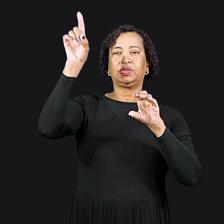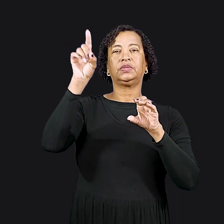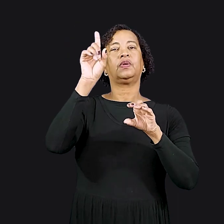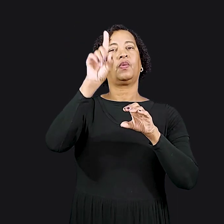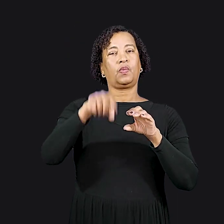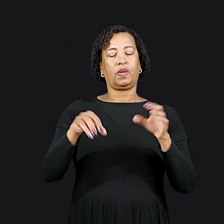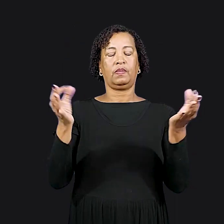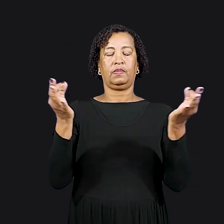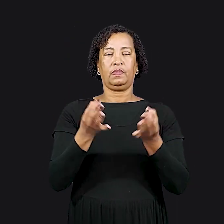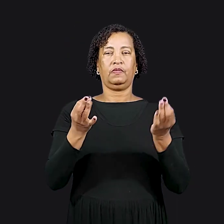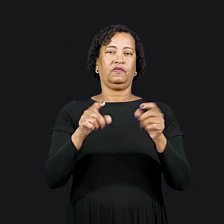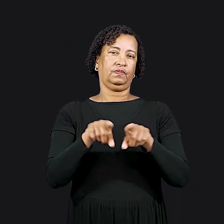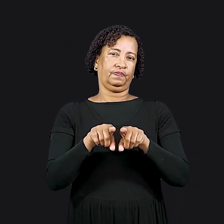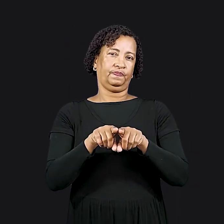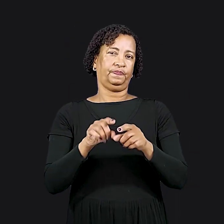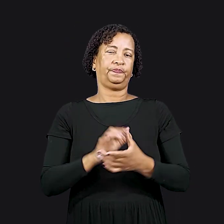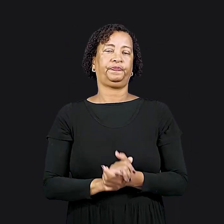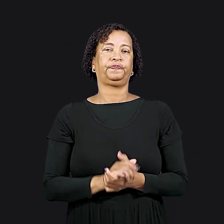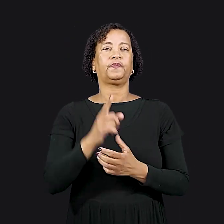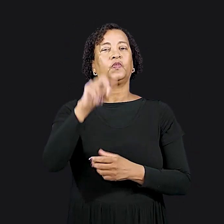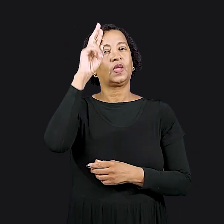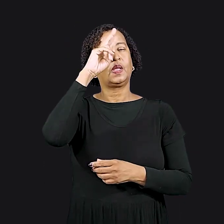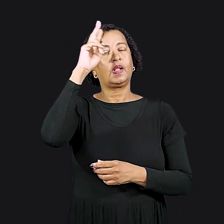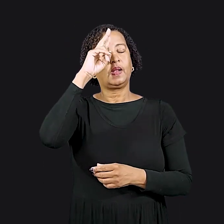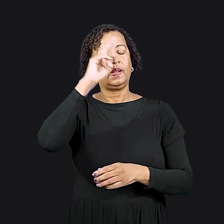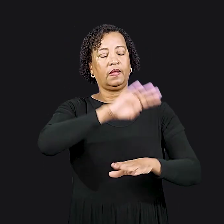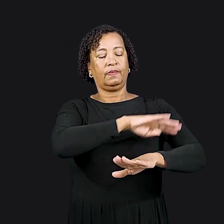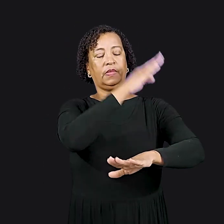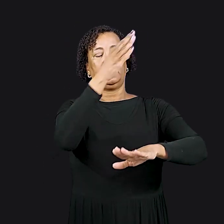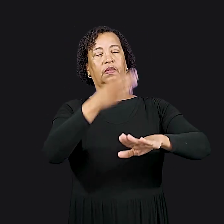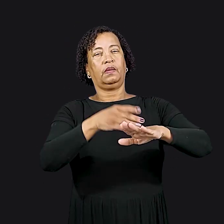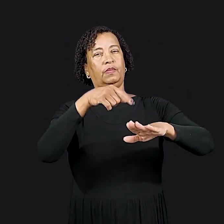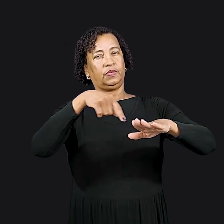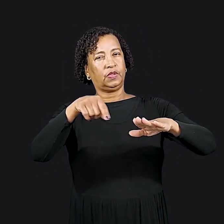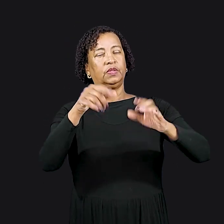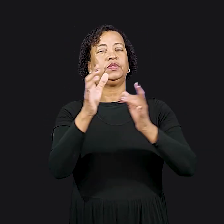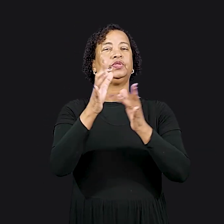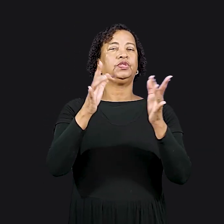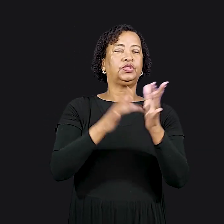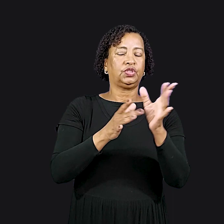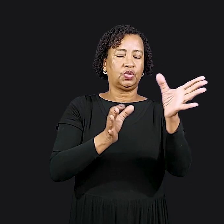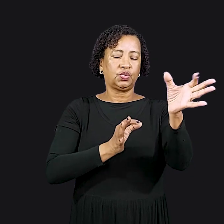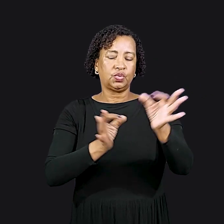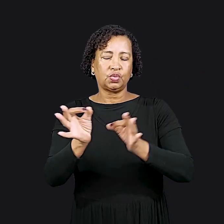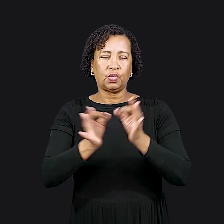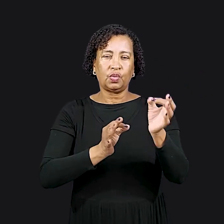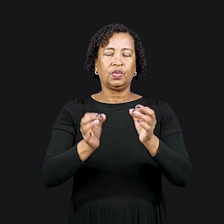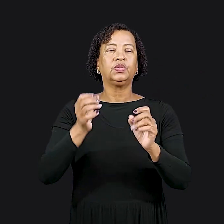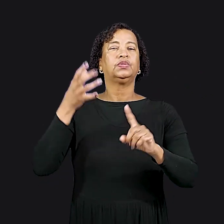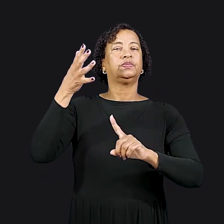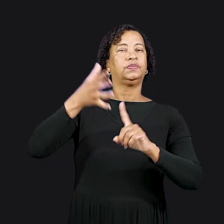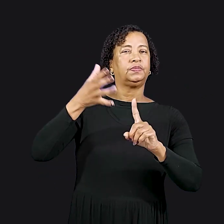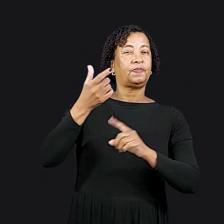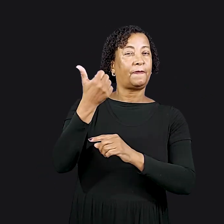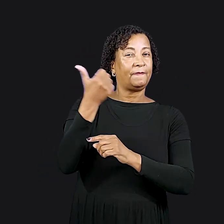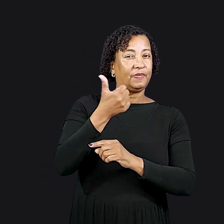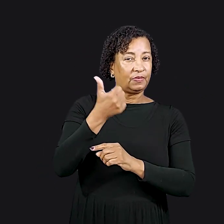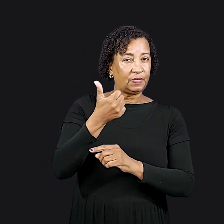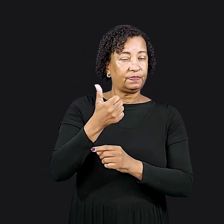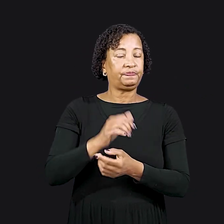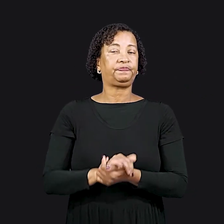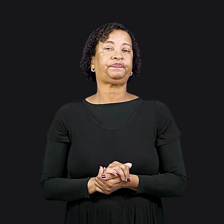Celestial de vocês. Você está lembrado do topo da montanha, onde Jesus organizou o primeiro retiro